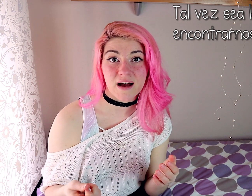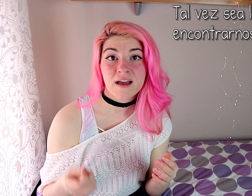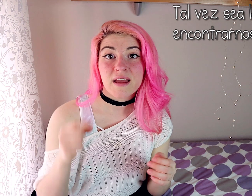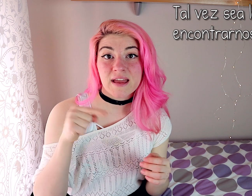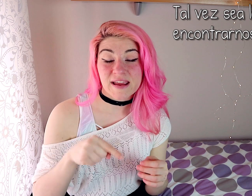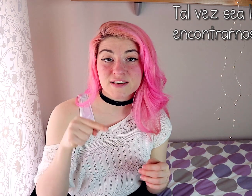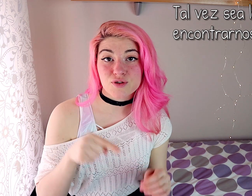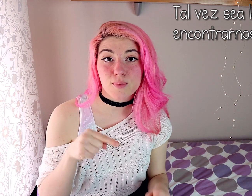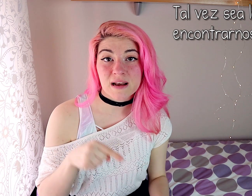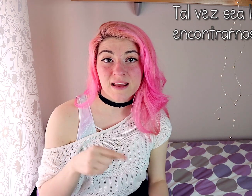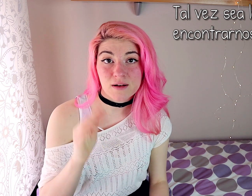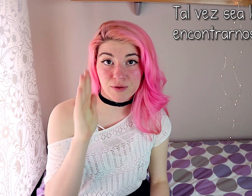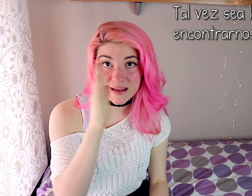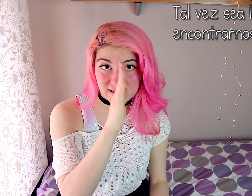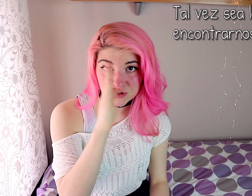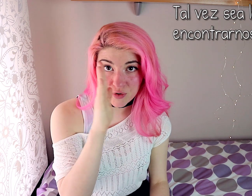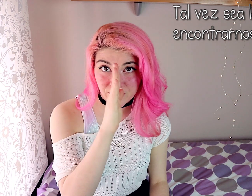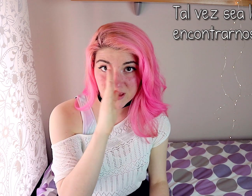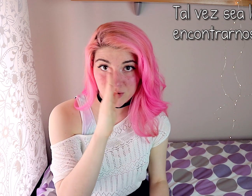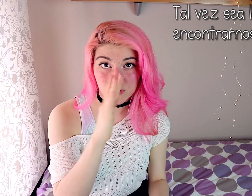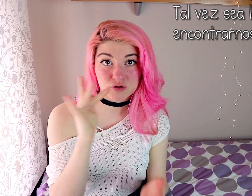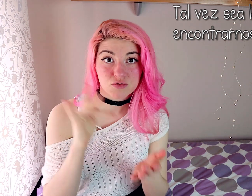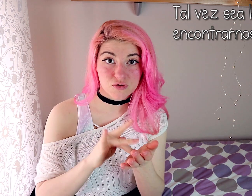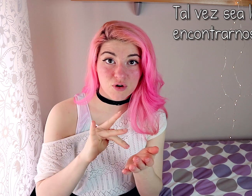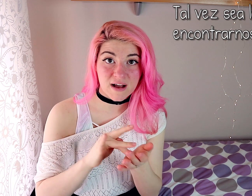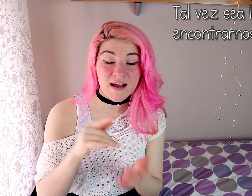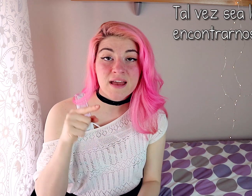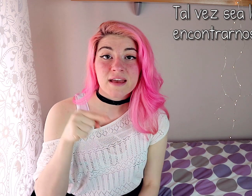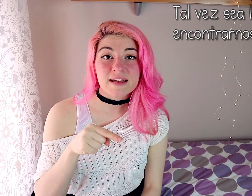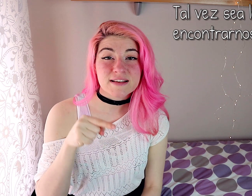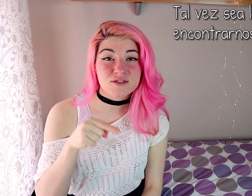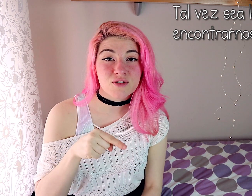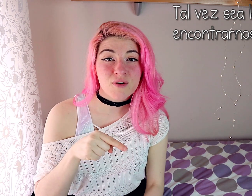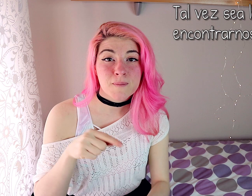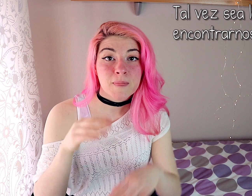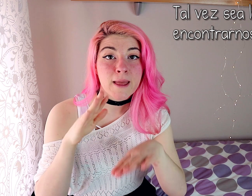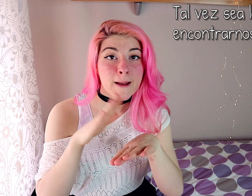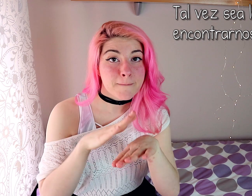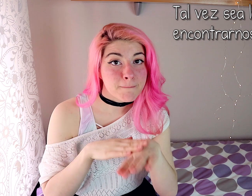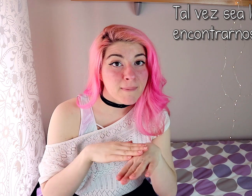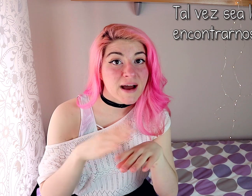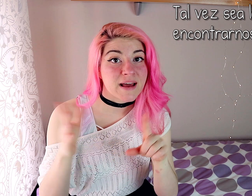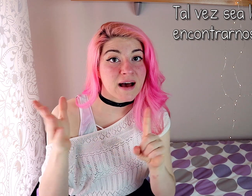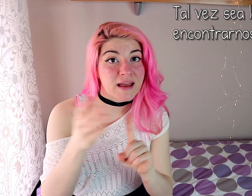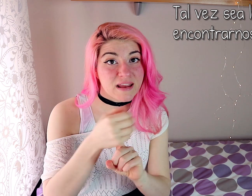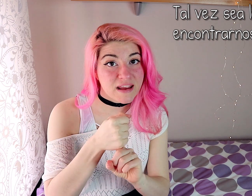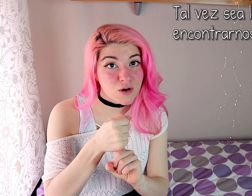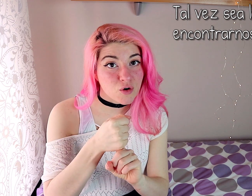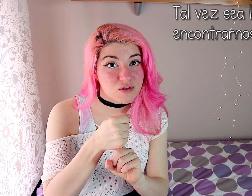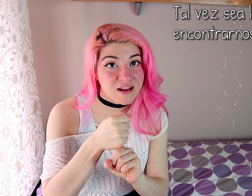esto, ¿vale? Lo de escondernos toca esto para encontrar,